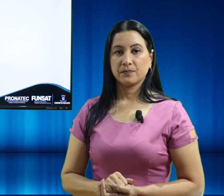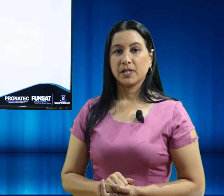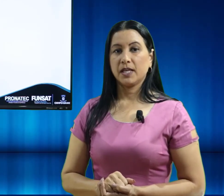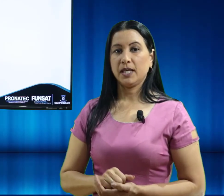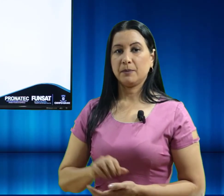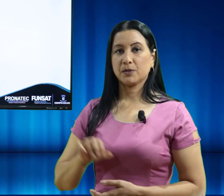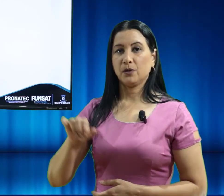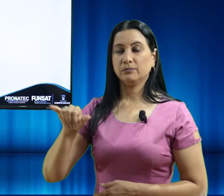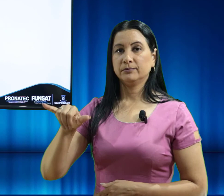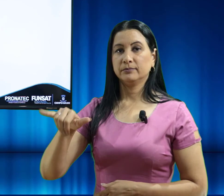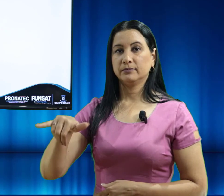Y.